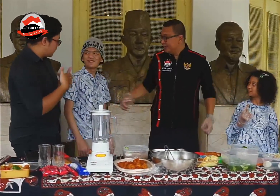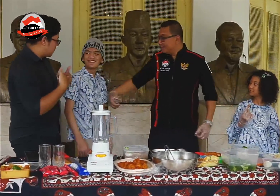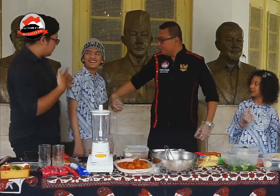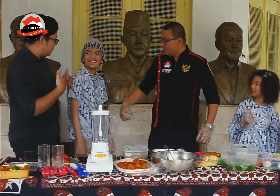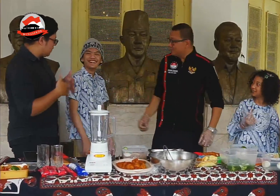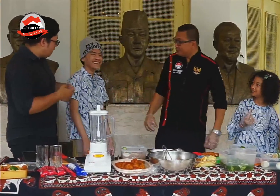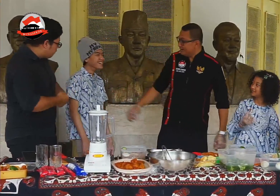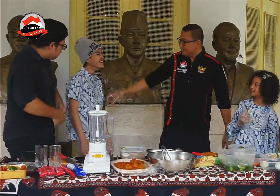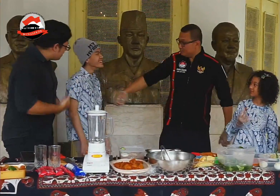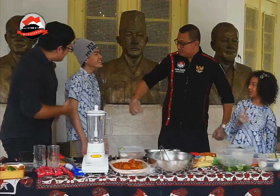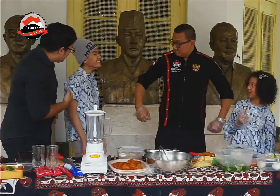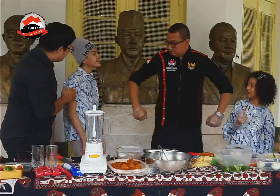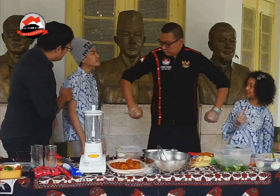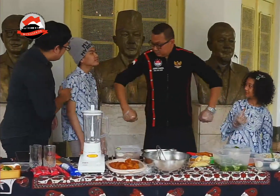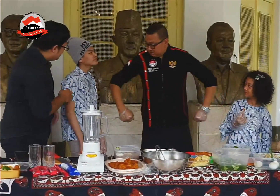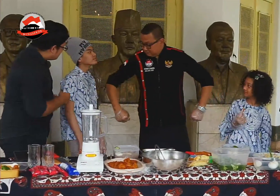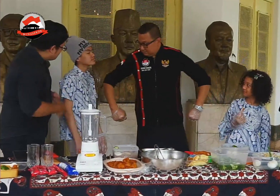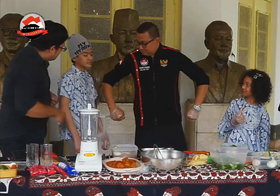Gemuk. Gimana gemuk? Kalau gemuk gimana gemuk?